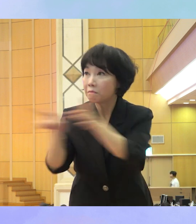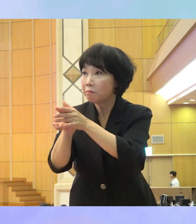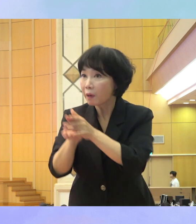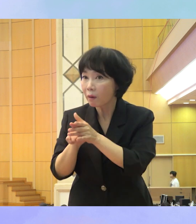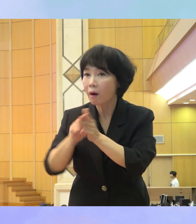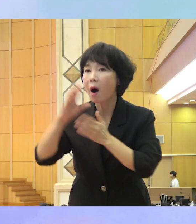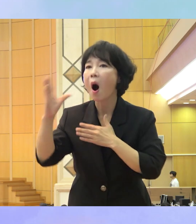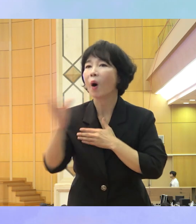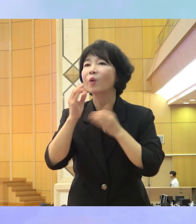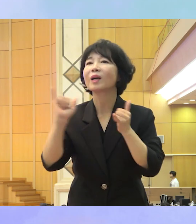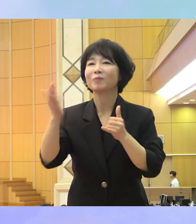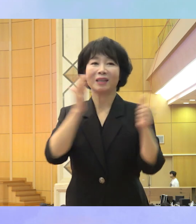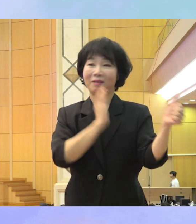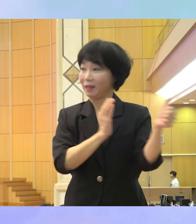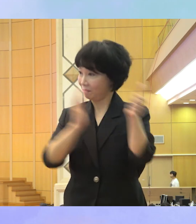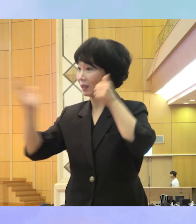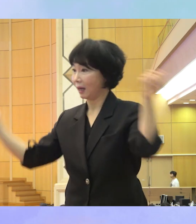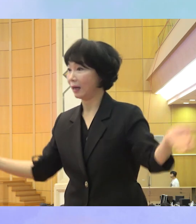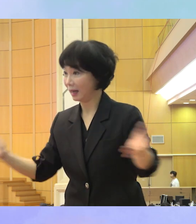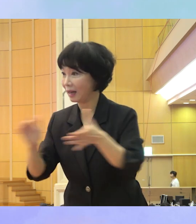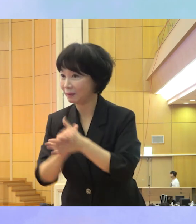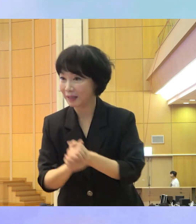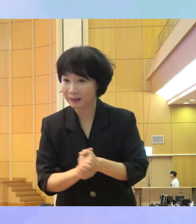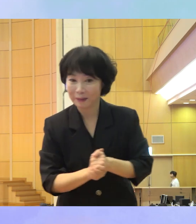교회나 다니는 사람 되면 안 된다고.